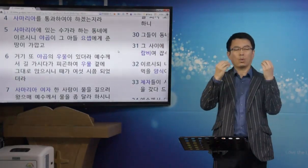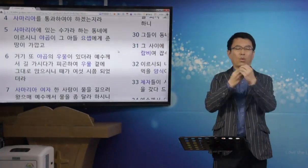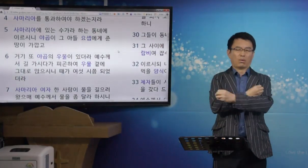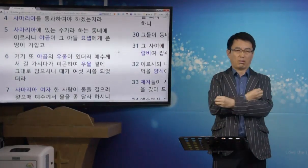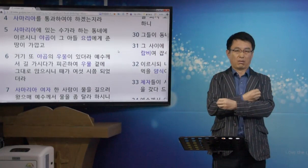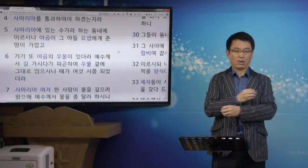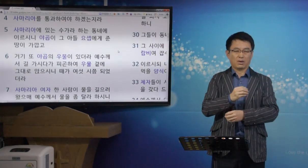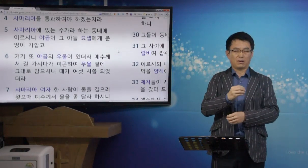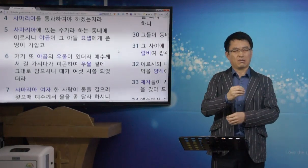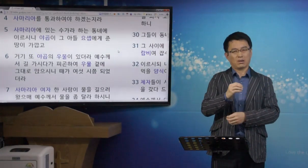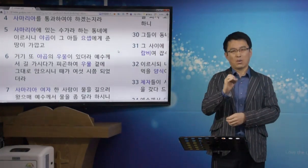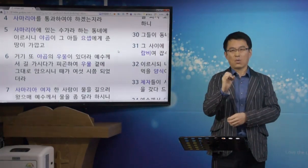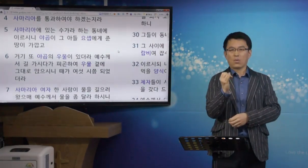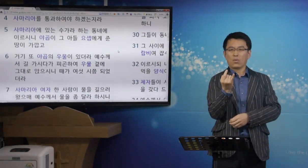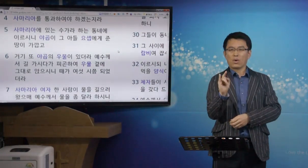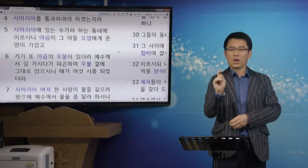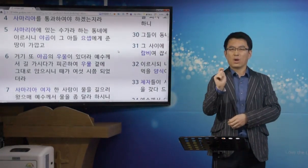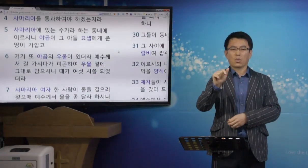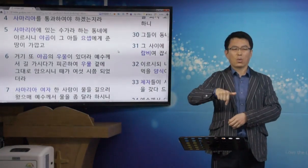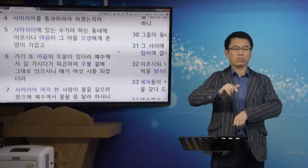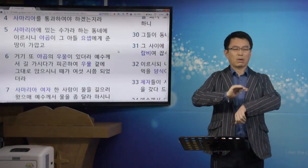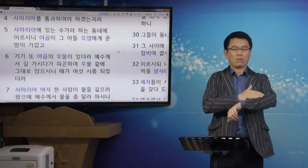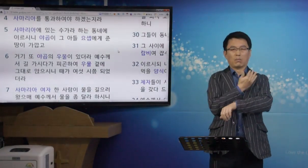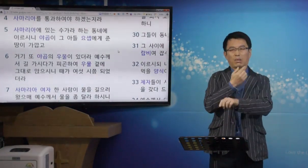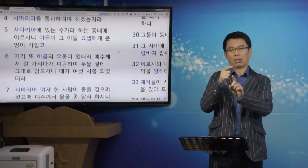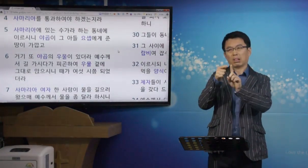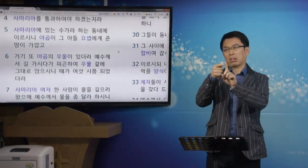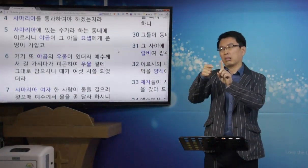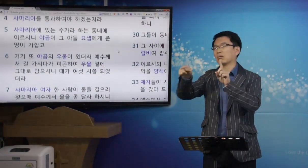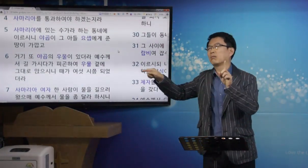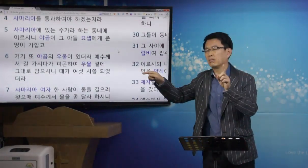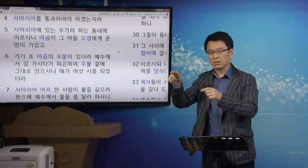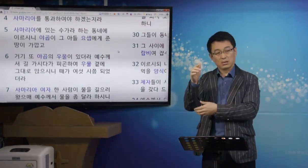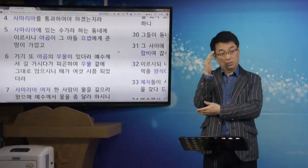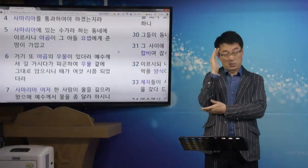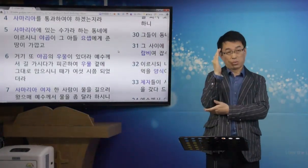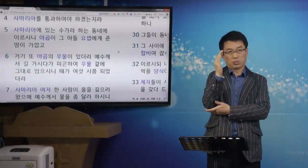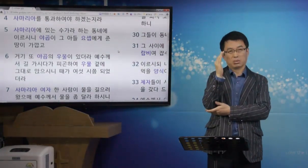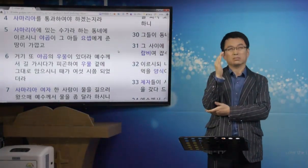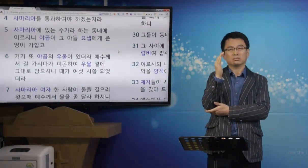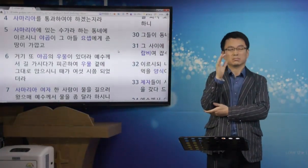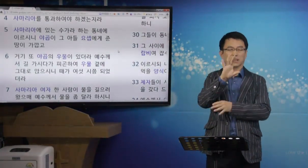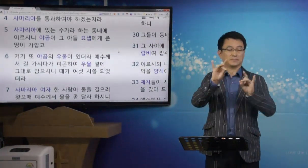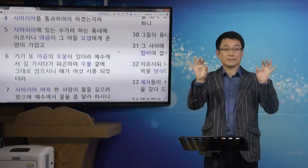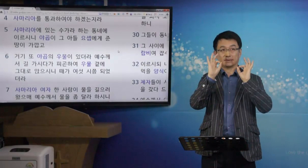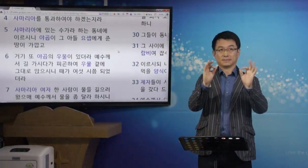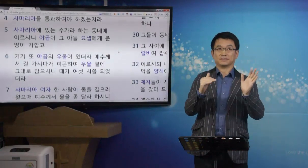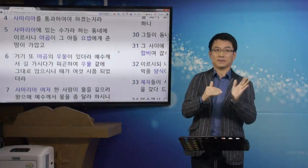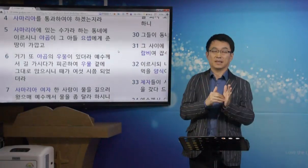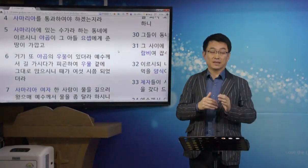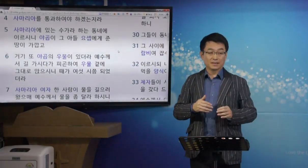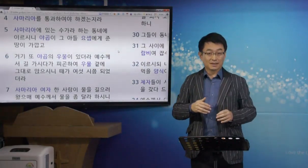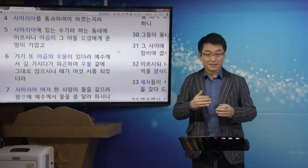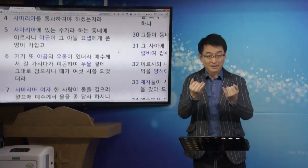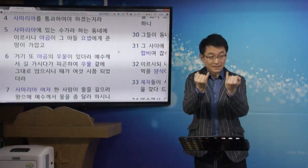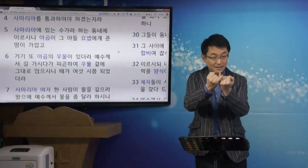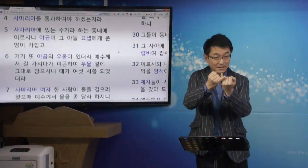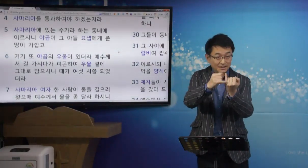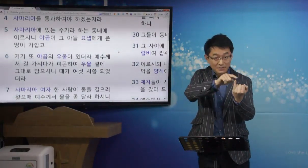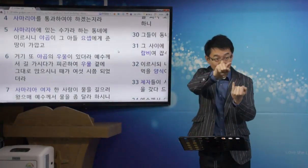가지고 사실 이 말씀을 좀 왜곡하고 그 본질에서 벗어난 설교를 가끔 하는 것을 보게